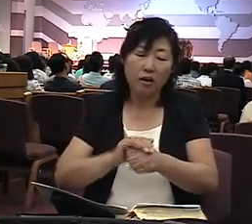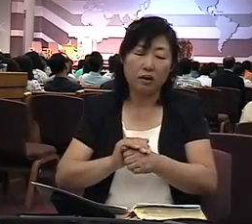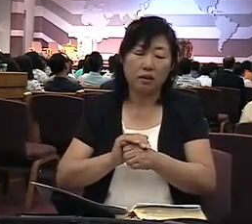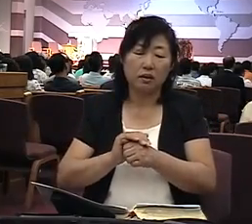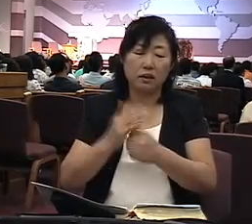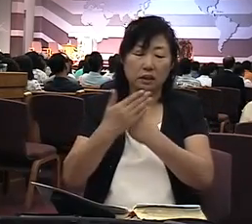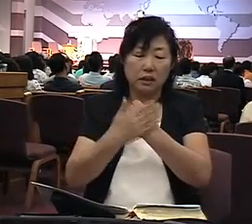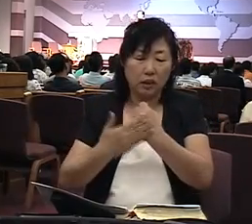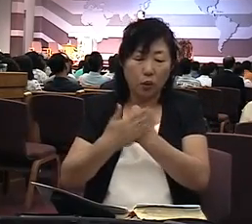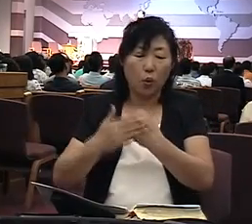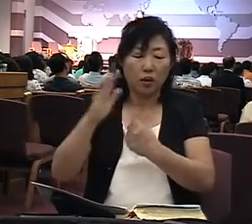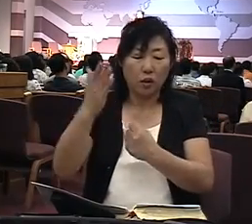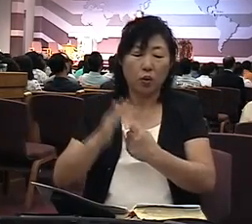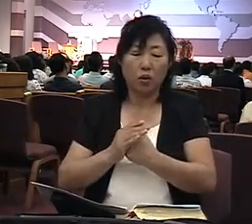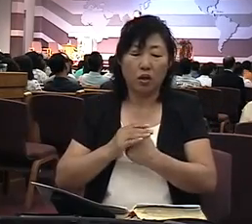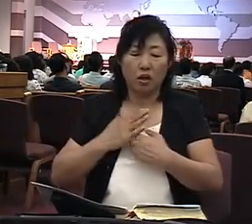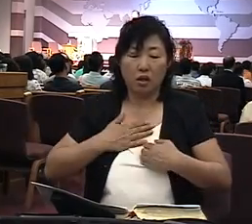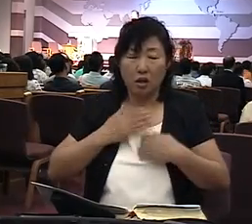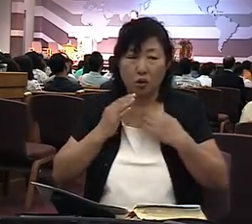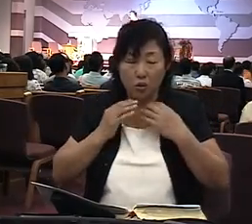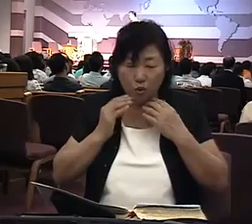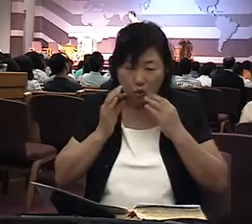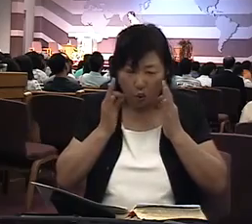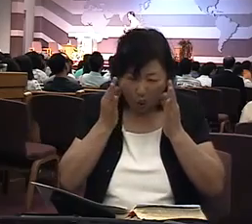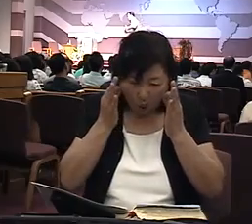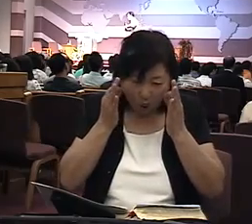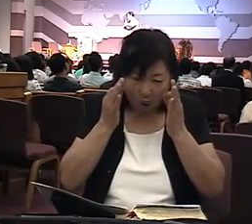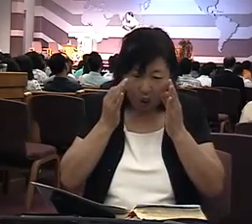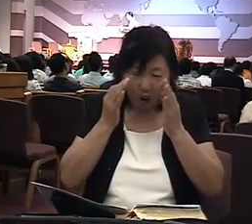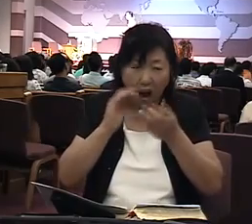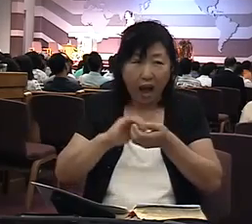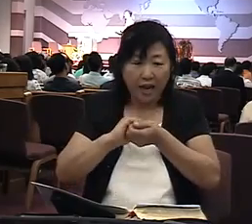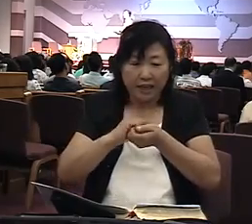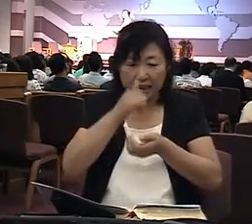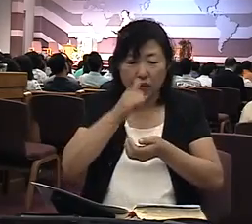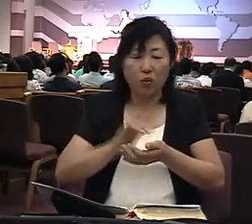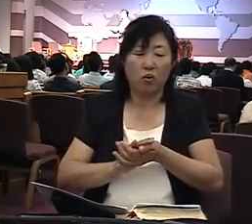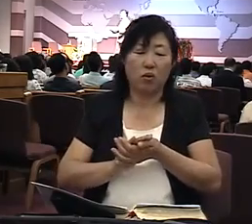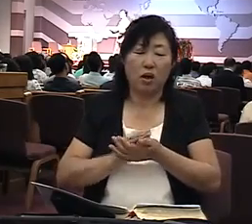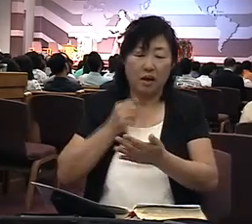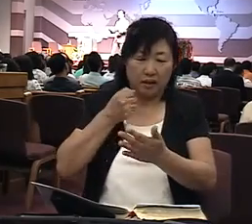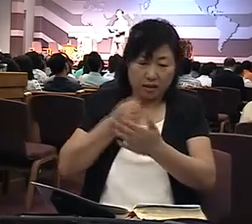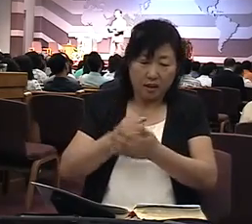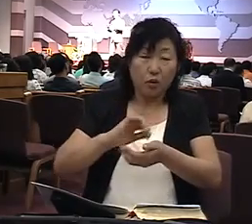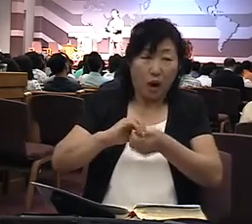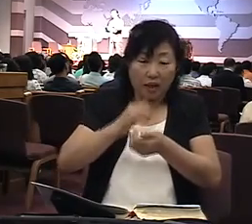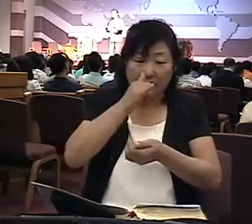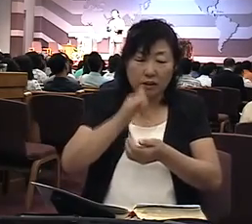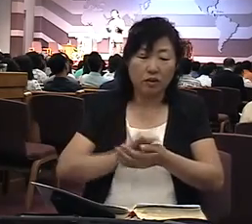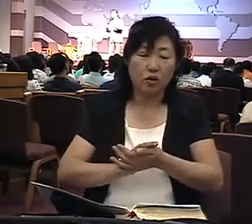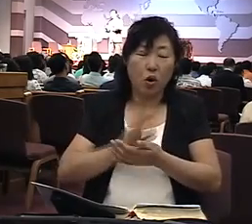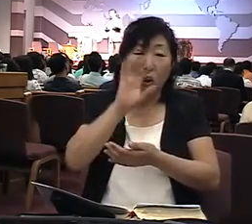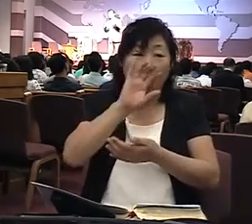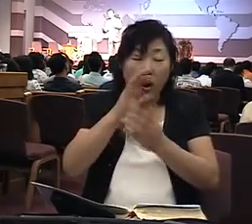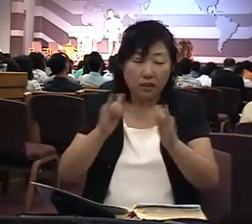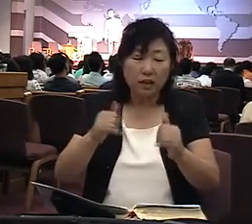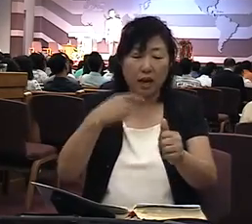것이다. 내 노력도 한계가 있고 내 그 결단도 한계가 있고 훈련 그 자들은 가르치는 것 한계가